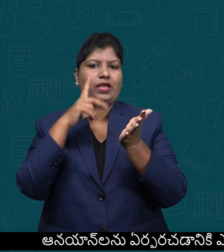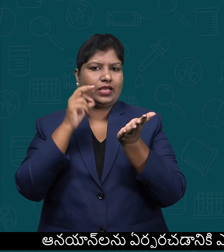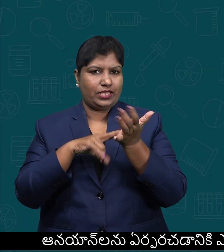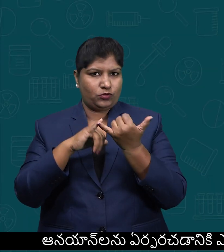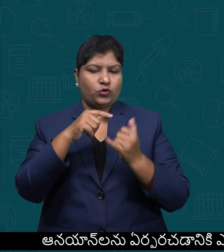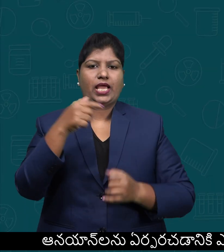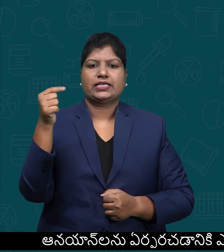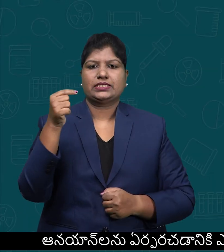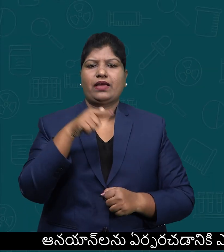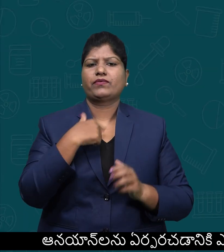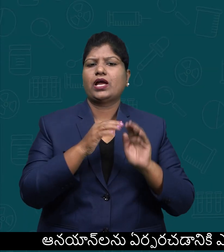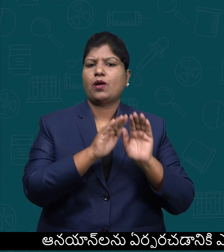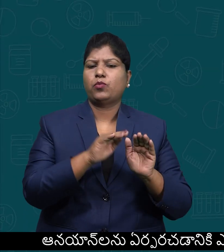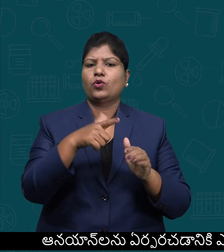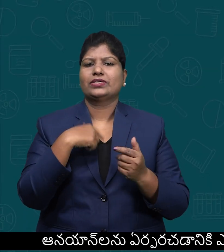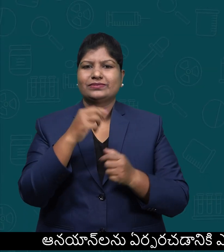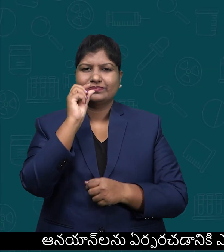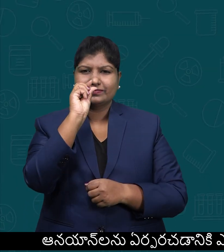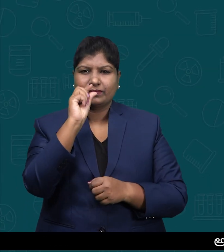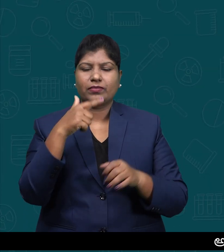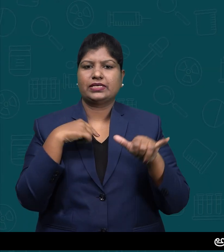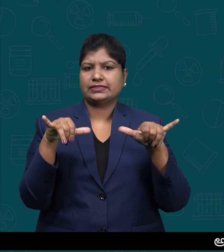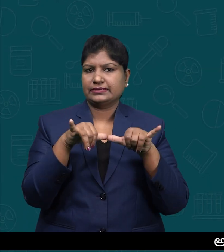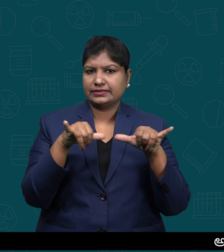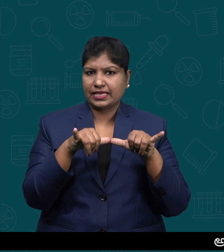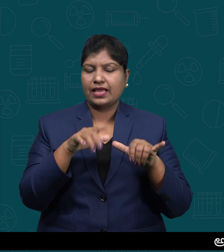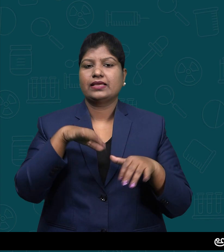పొందడం పరమాణు పరిమాణం, అయనీకరణ శక్తి,